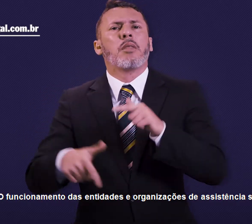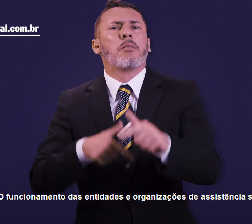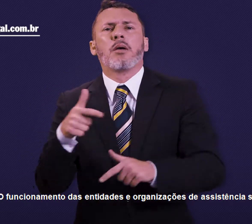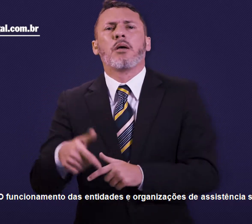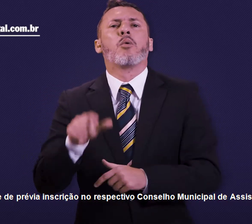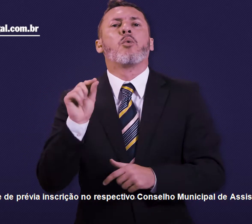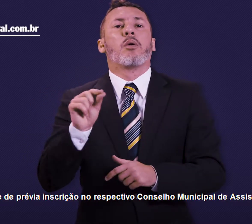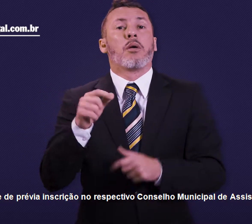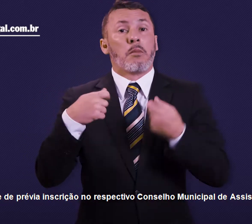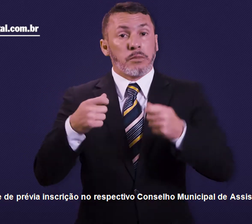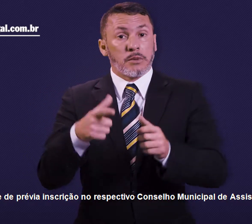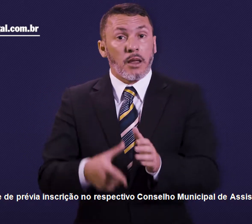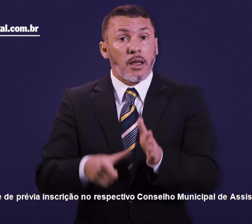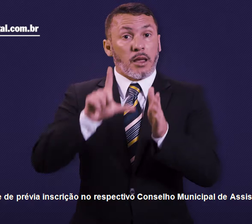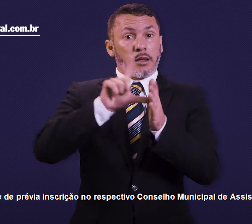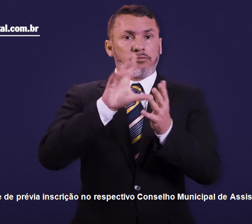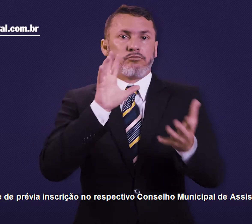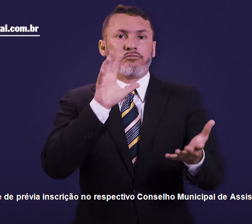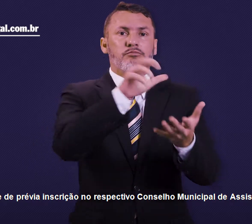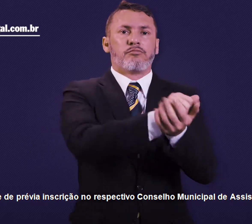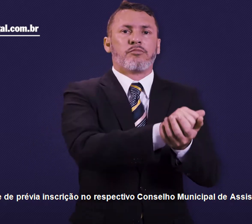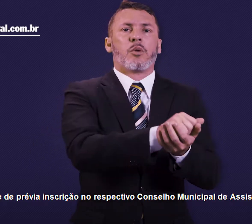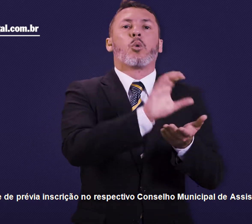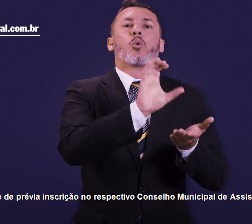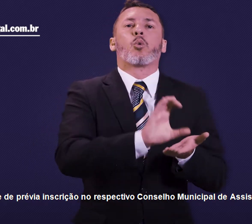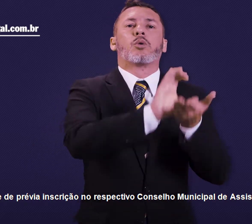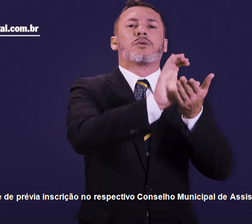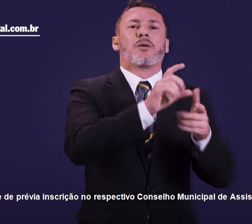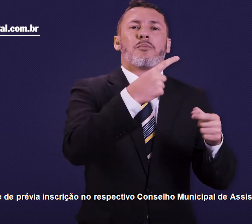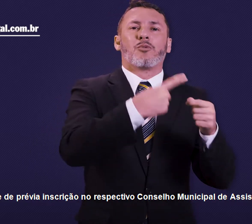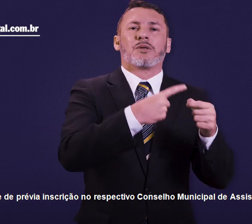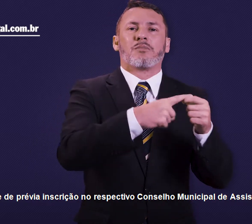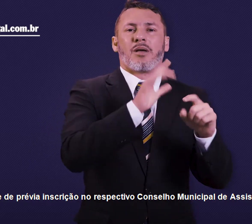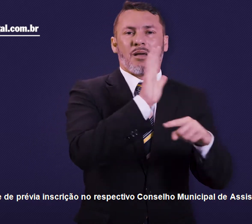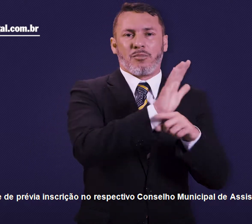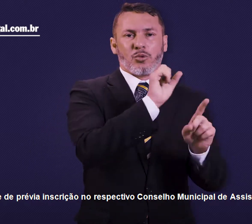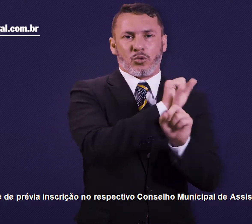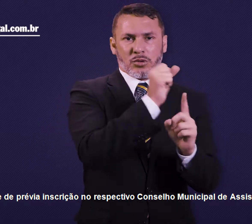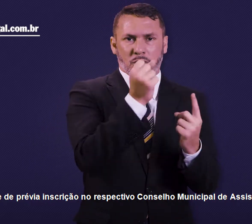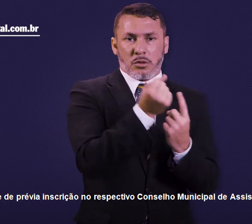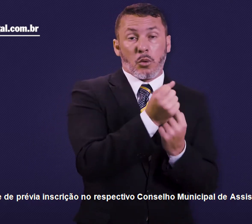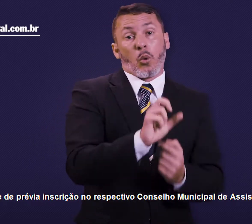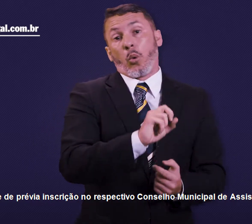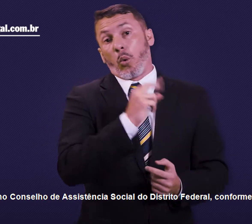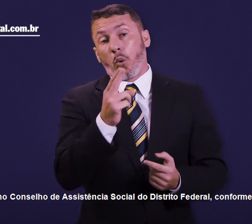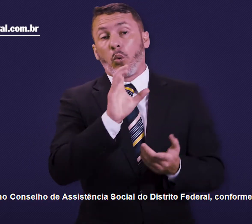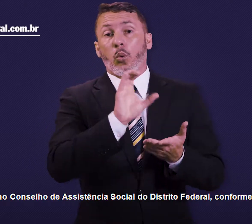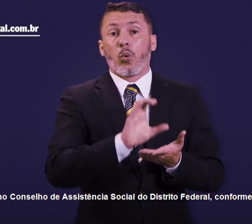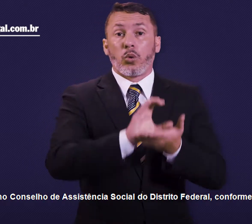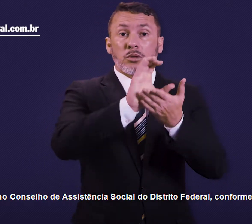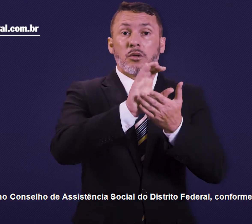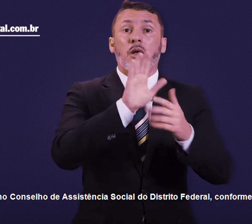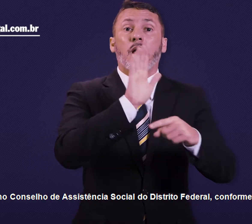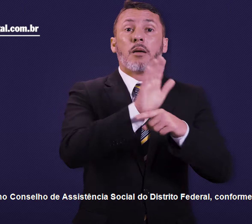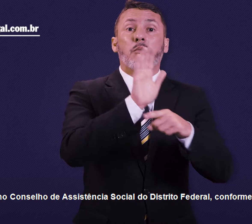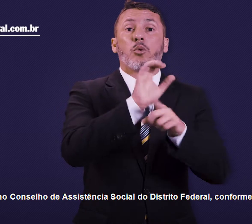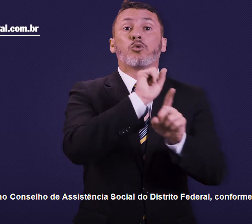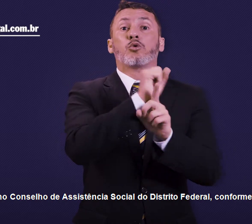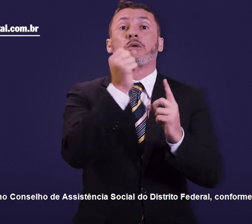social depende de prévia inscrição no respectivo Conselho Municipal de Assistência Social ou no Conselho de Assistência Social